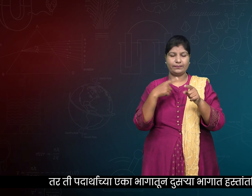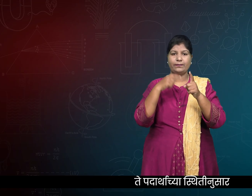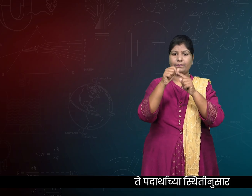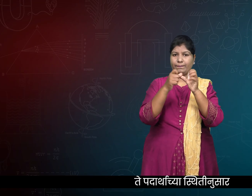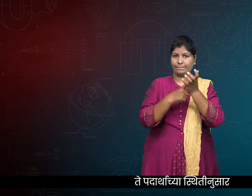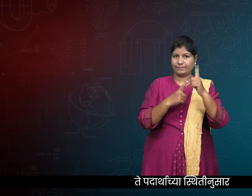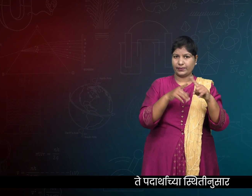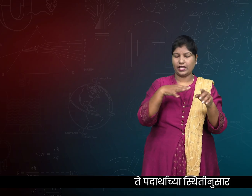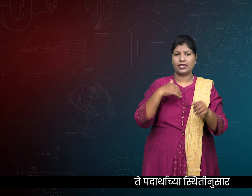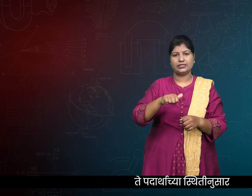ते पदार्थाच्या स्थितीनुसार